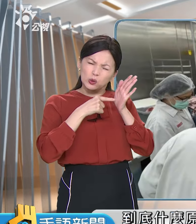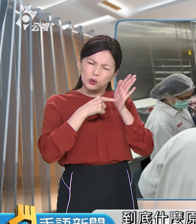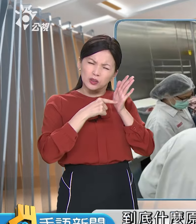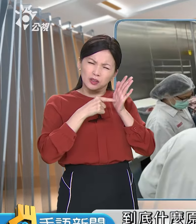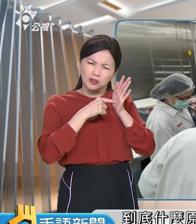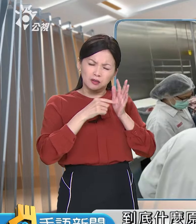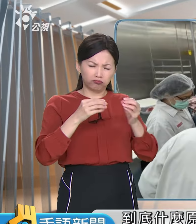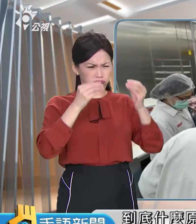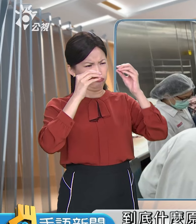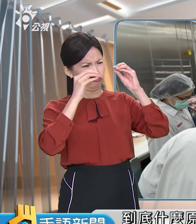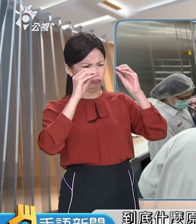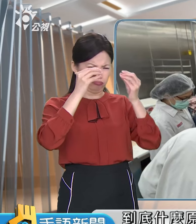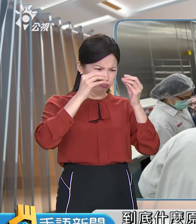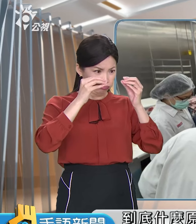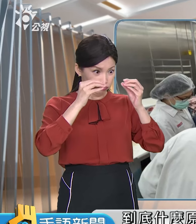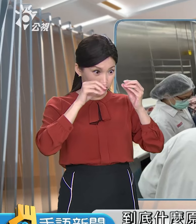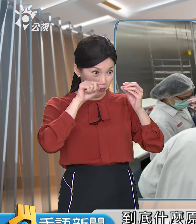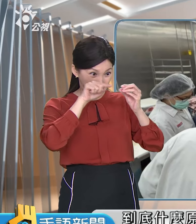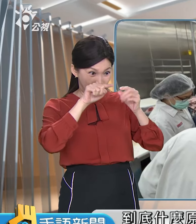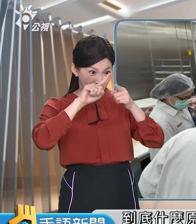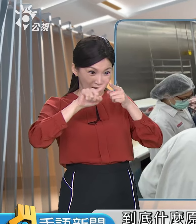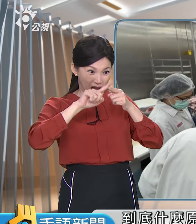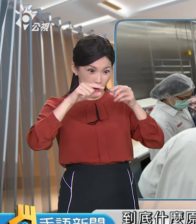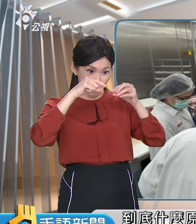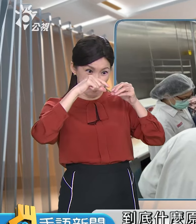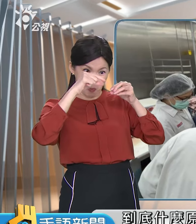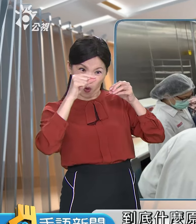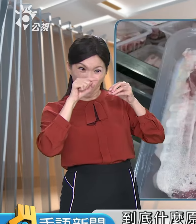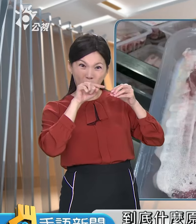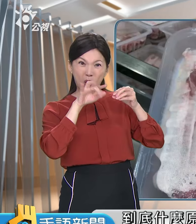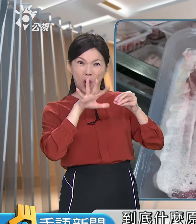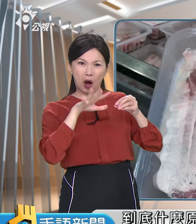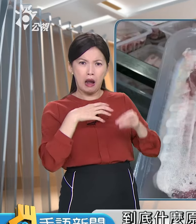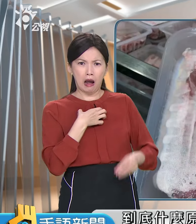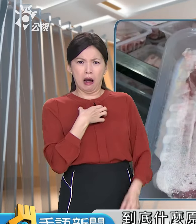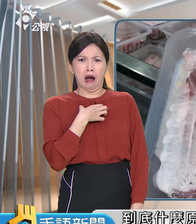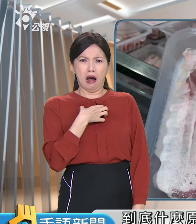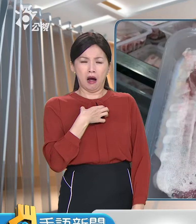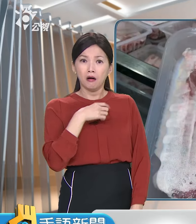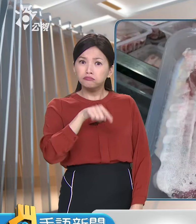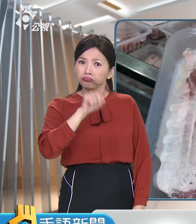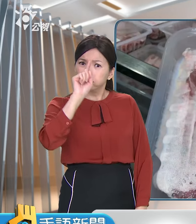片，而到底是什么原因还在调查。